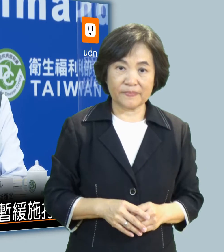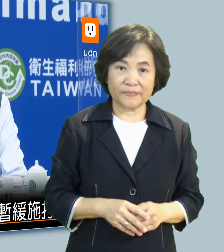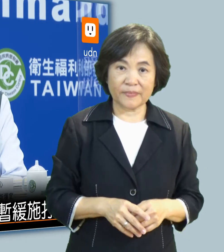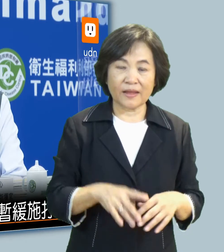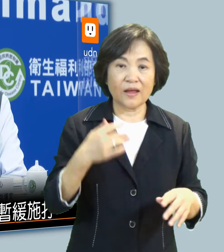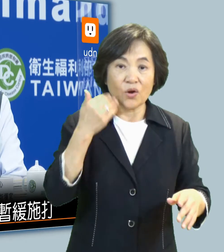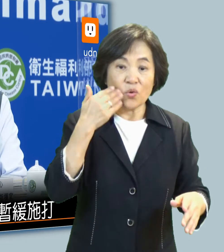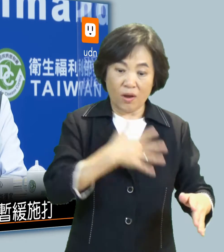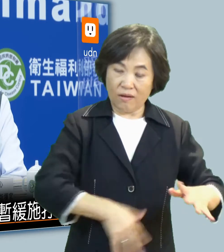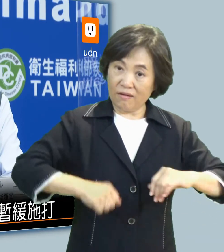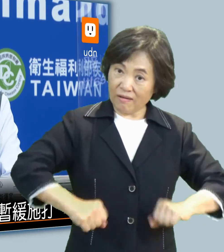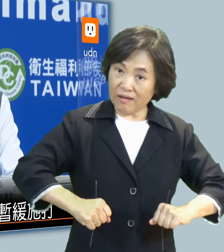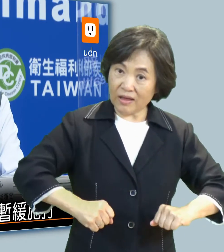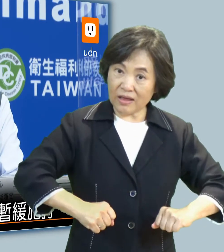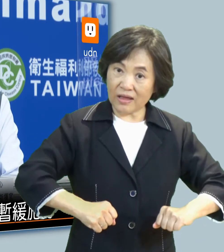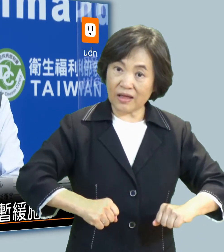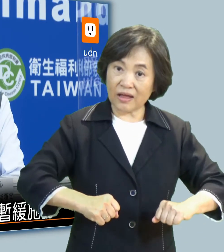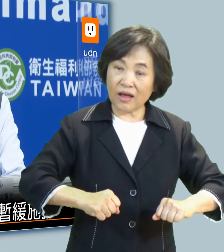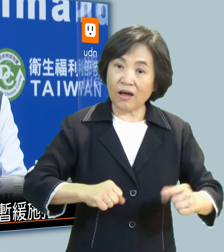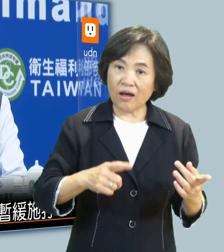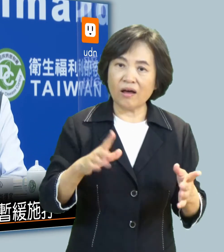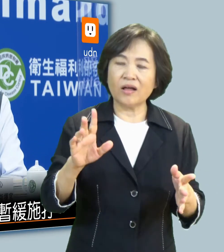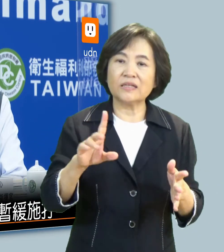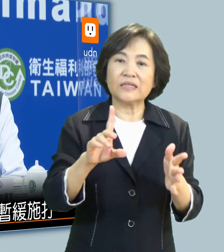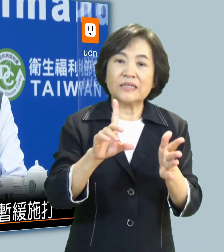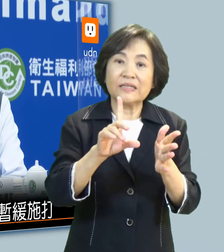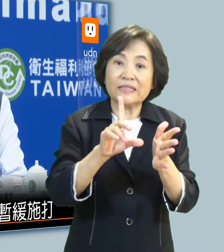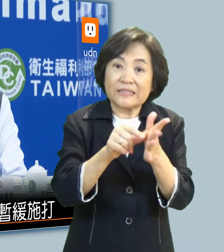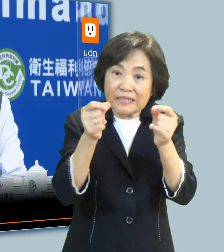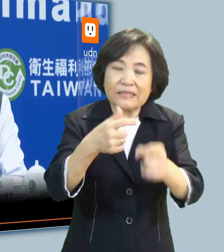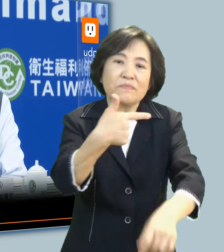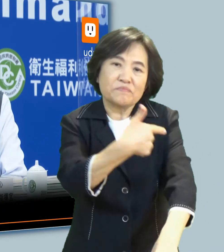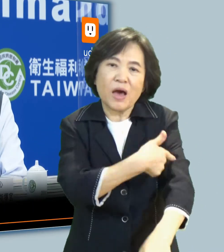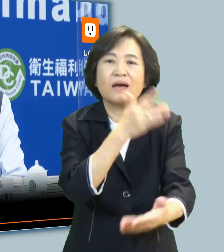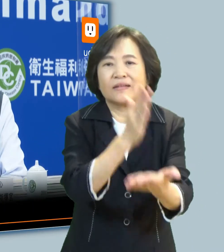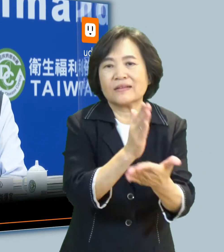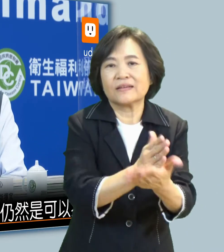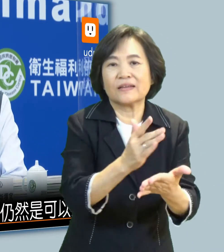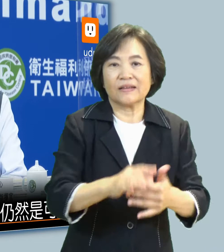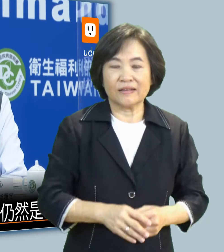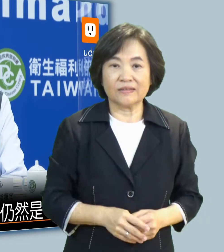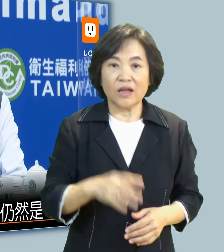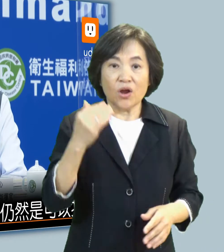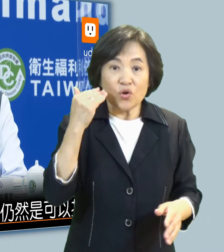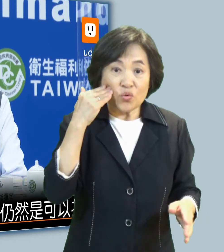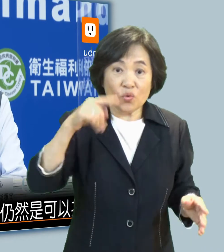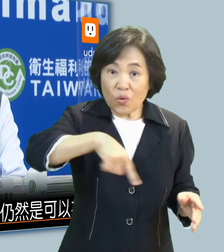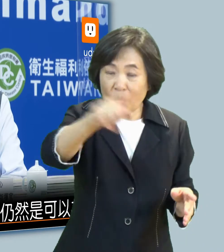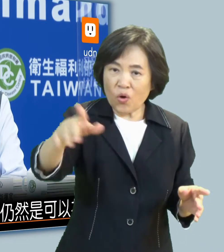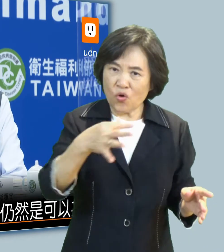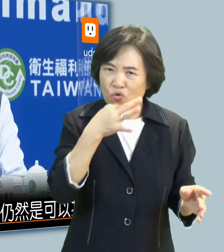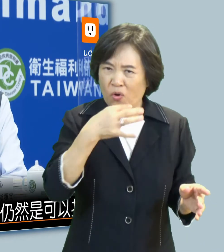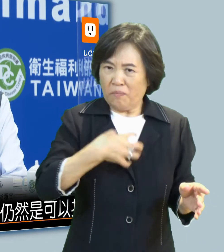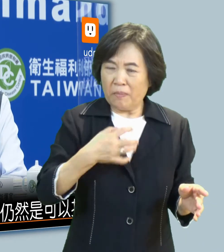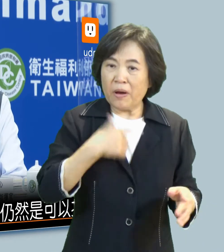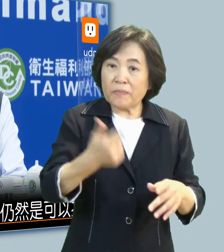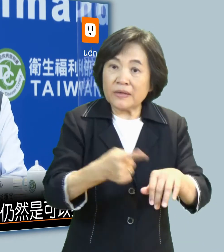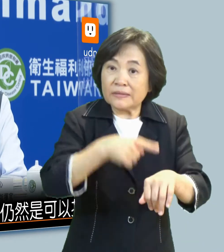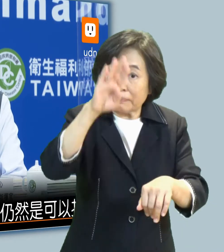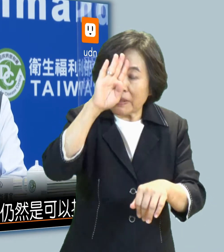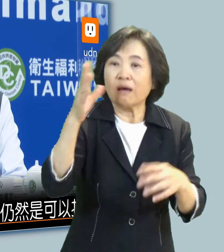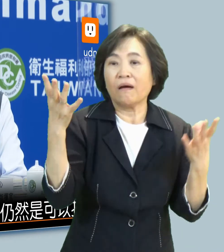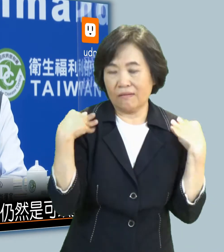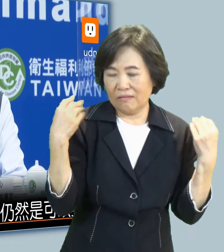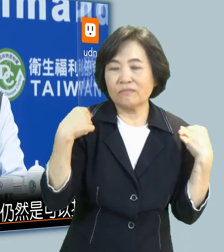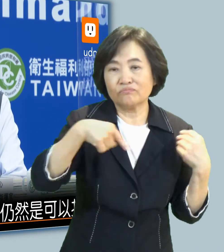50岁到64岁，哈，这些健康的成年人哈，暂缓施打。啊，有高风险的、有风险、有慢性病的，那